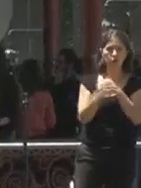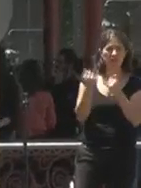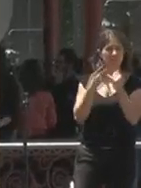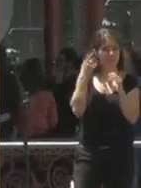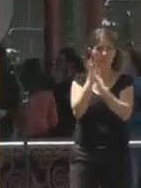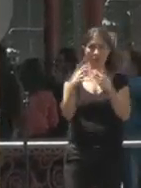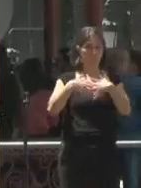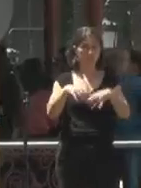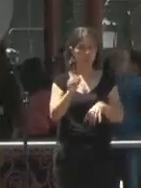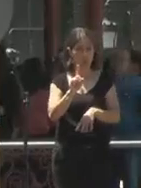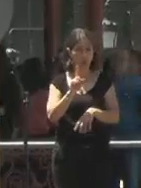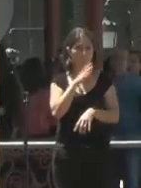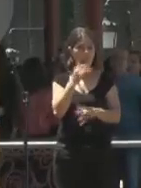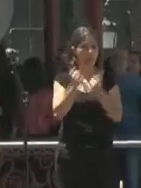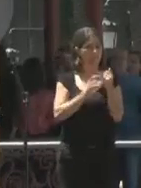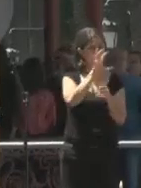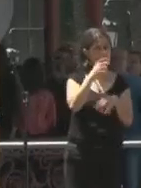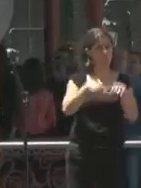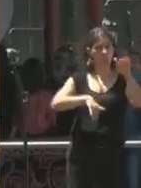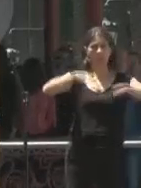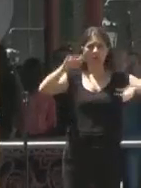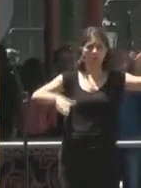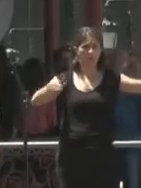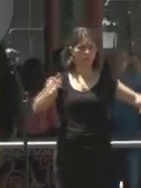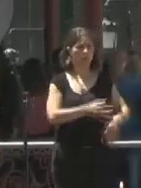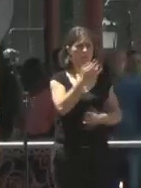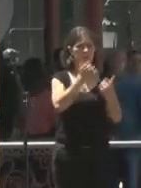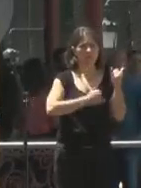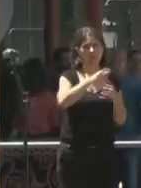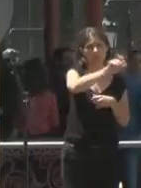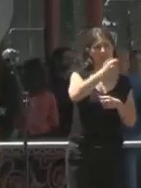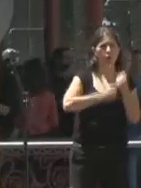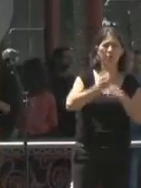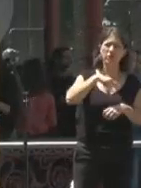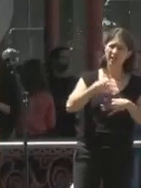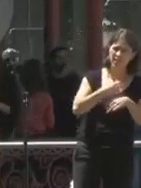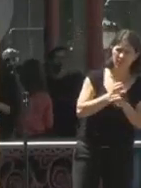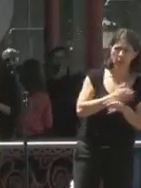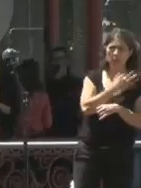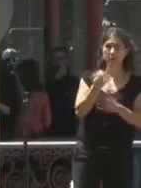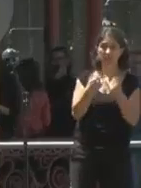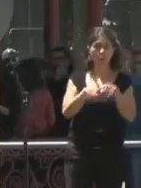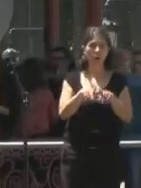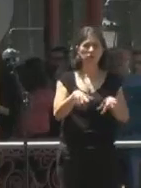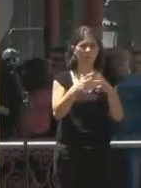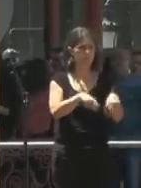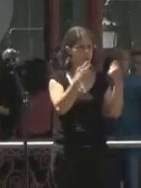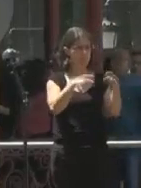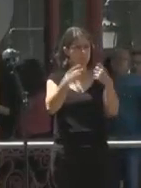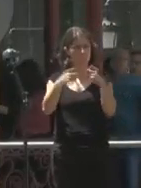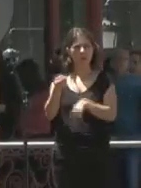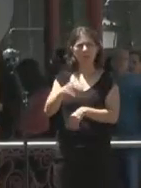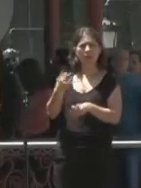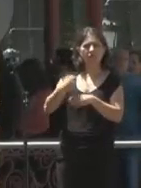no funcionaban, porque creaban un país más desigual, porque ahogaban y asfixiaban nuestra economía, porque rompían la cohesión social, porque nos